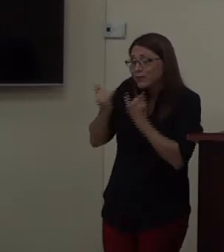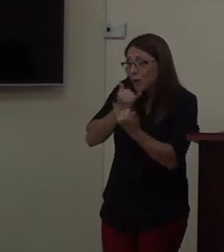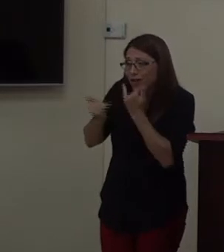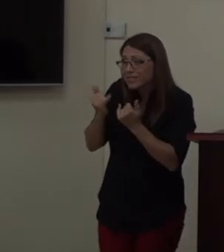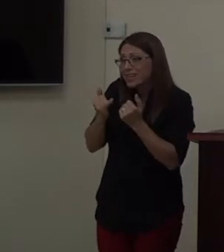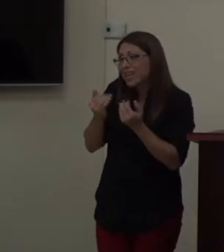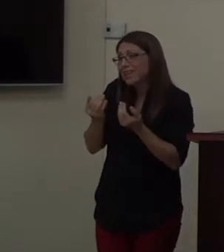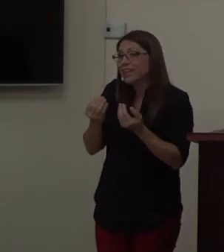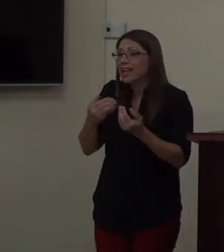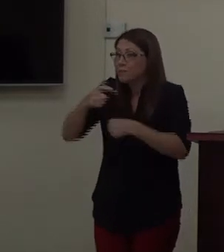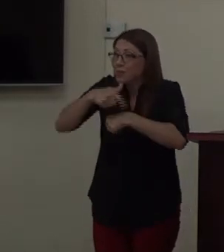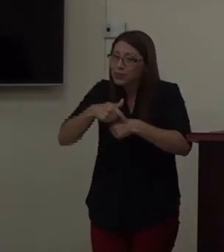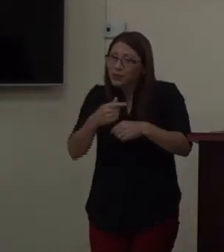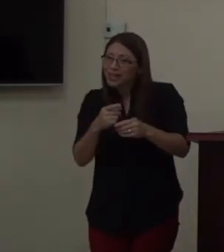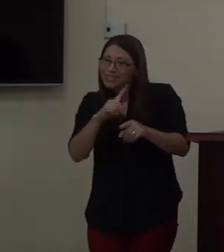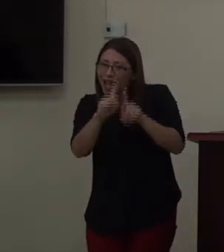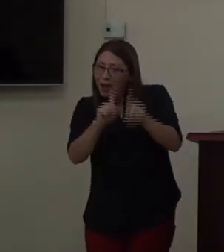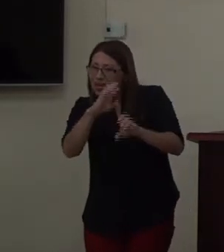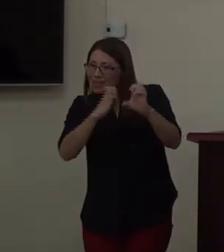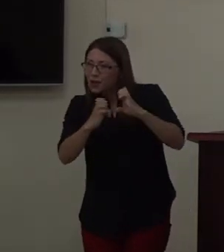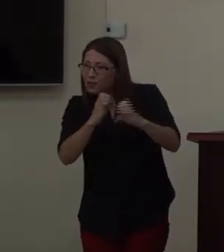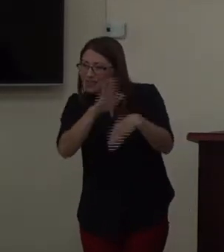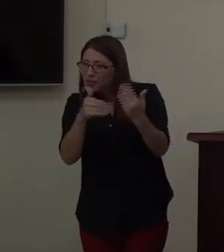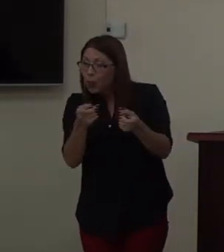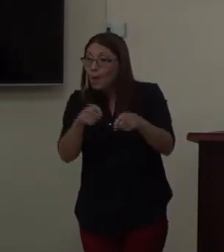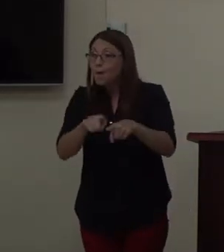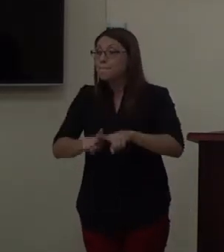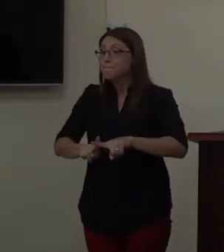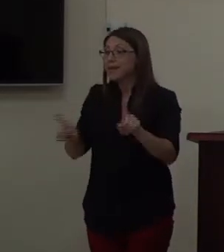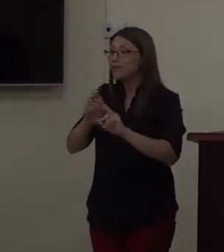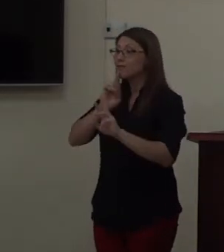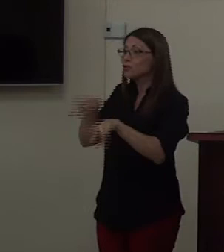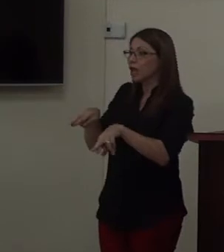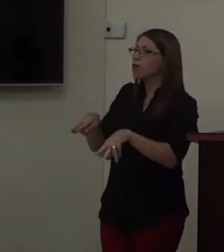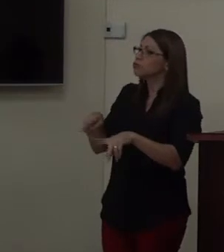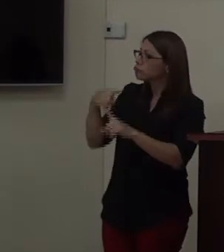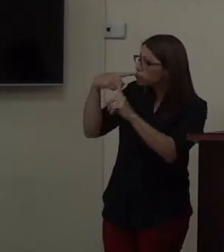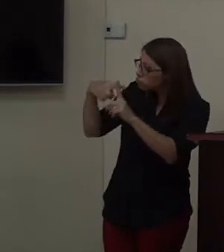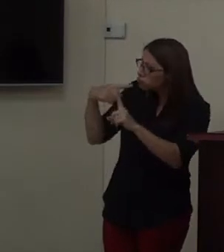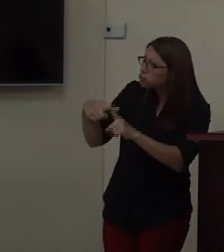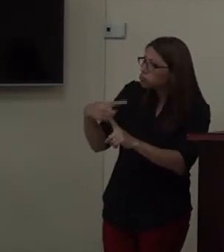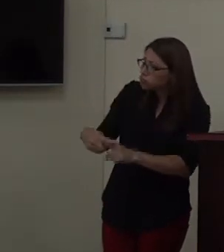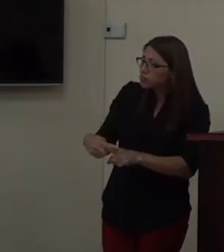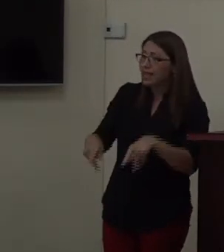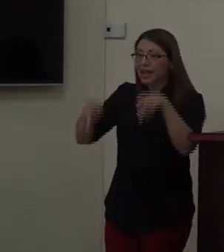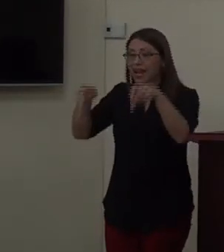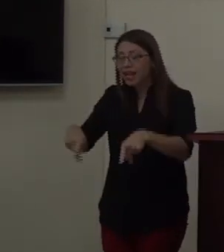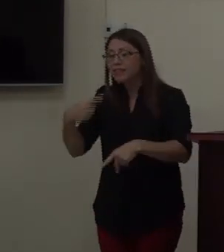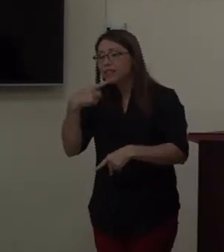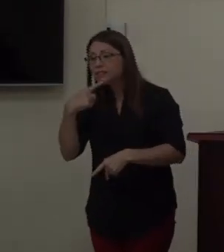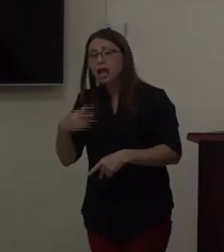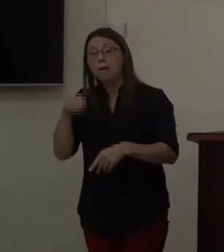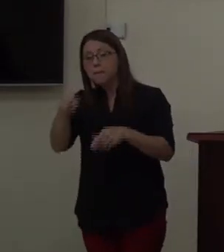la aplicación de la encuesta y lo que sea, ¿verdad? Pero los resultados fueron bastante positivos. La gente decía que es una lengua